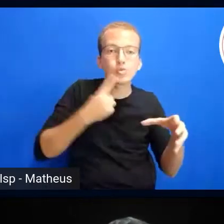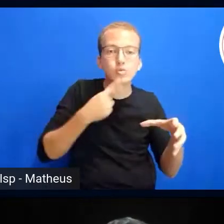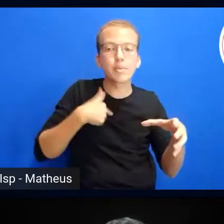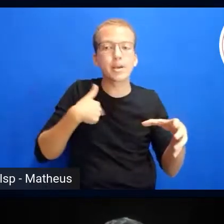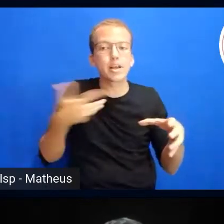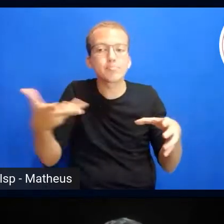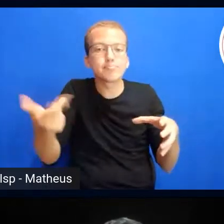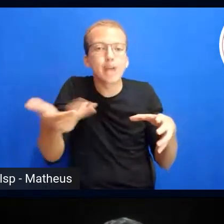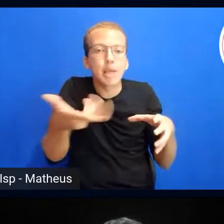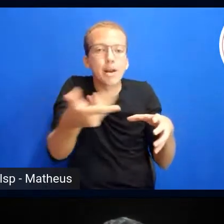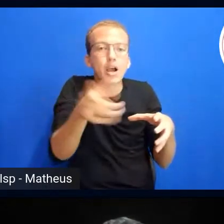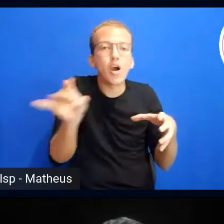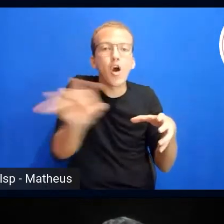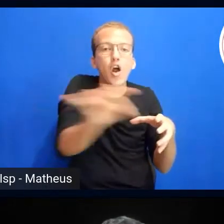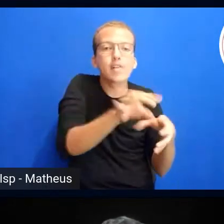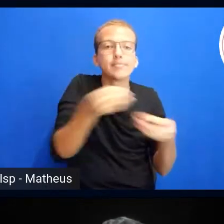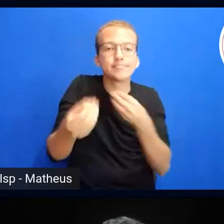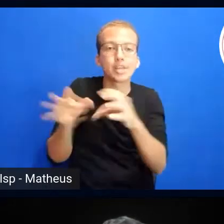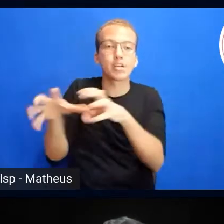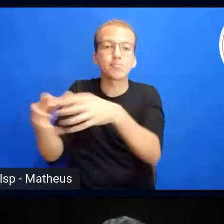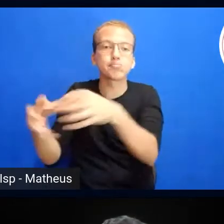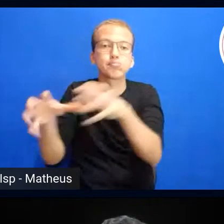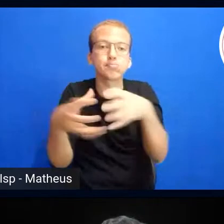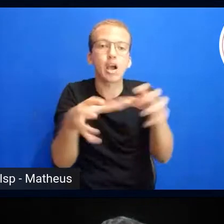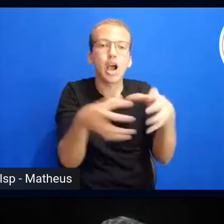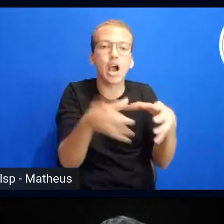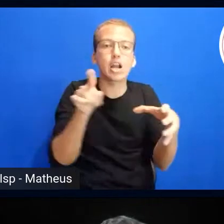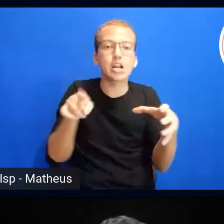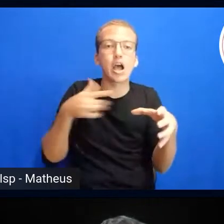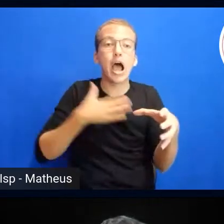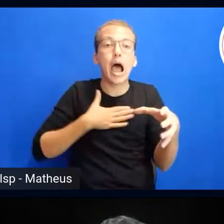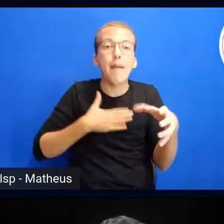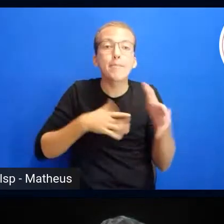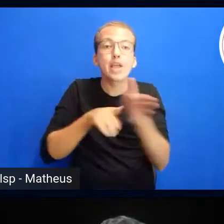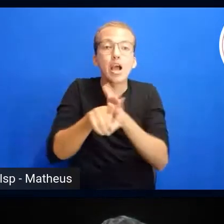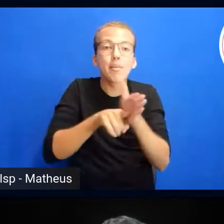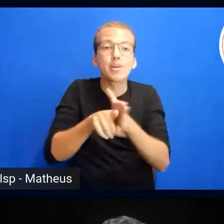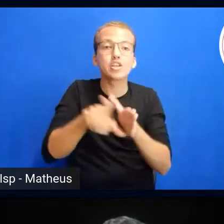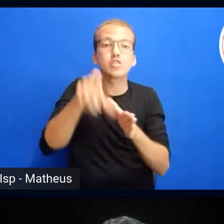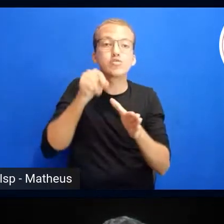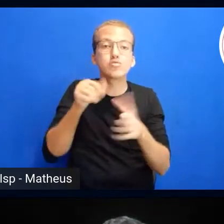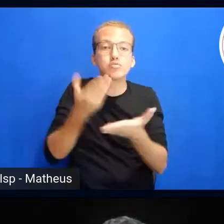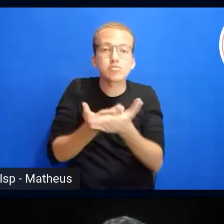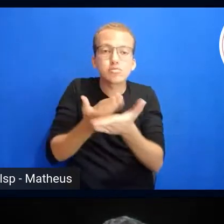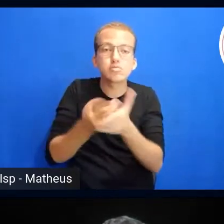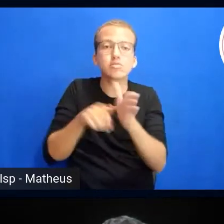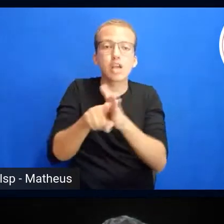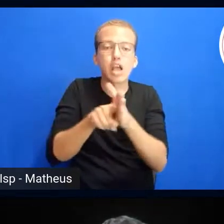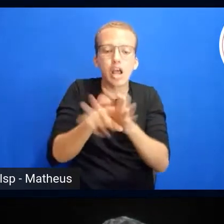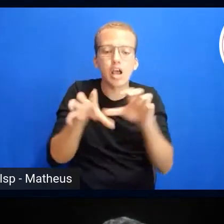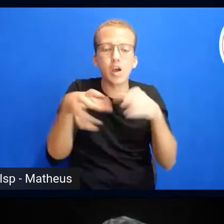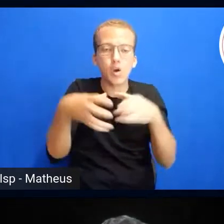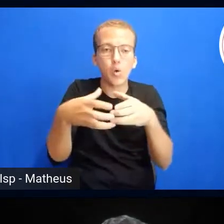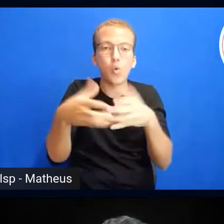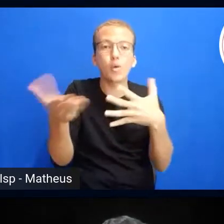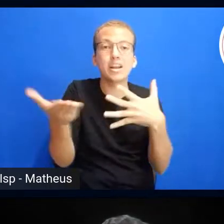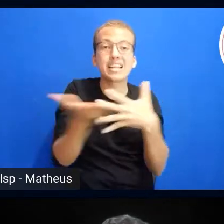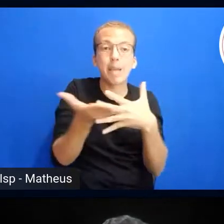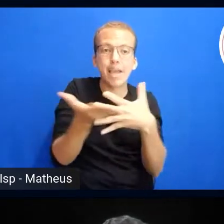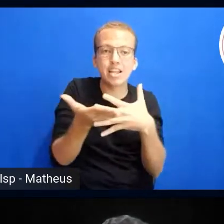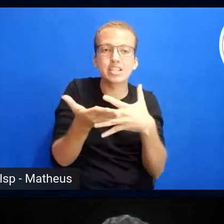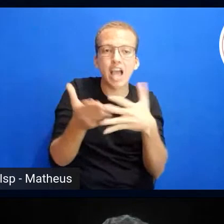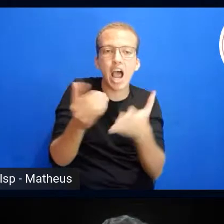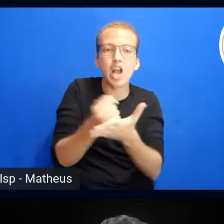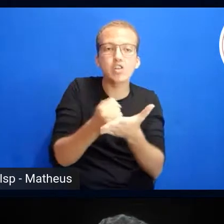suros em nível de proficiência intermediário, porque eles já conseguem eh produzir algumas frases, alguns períodos em língua